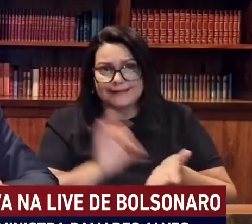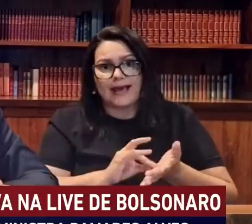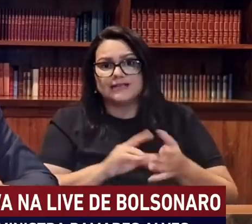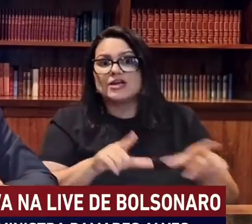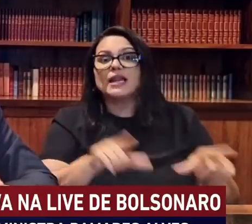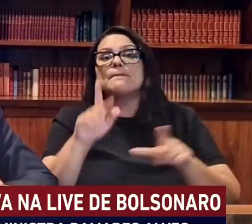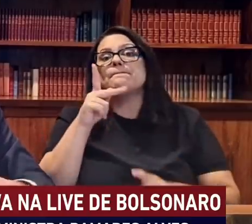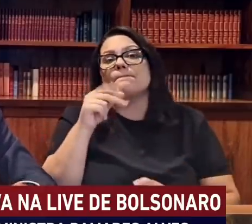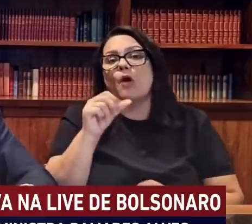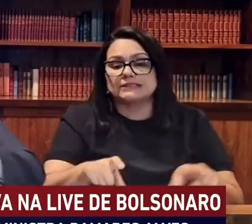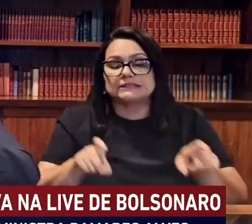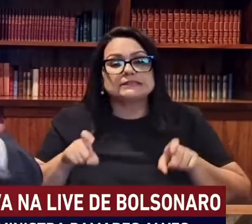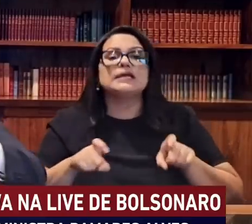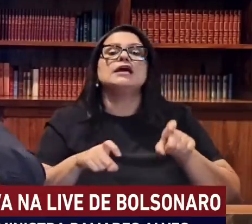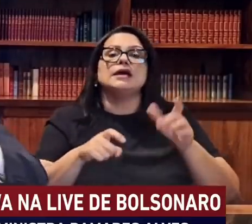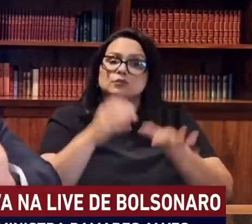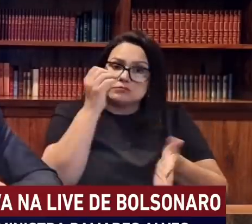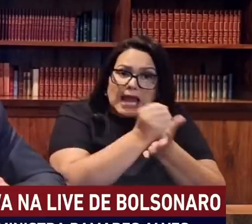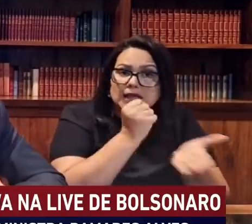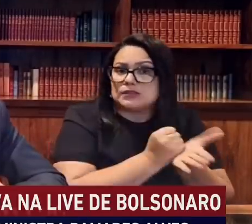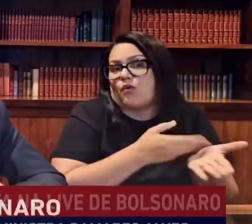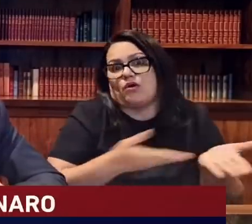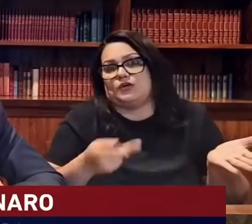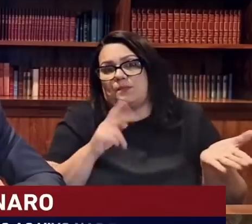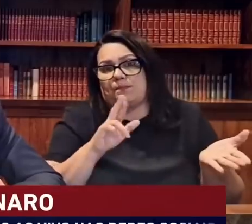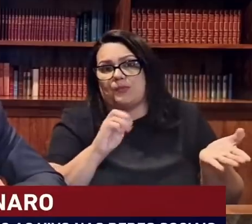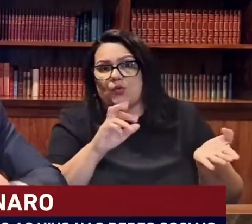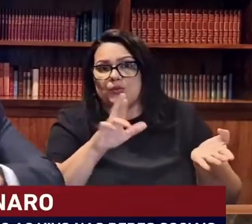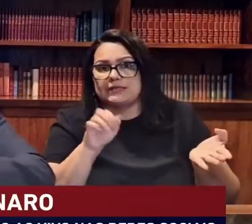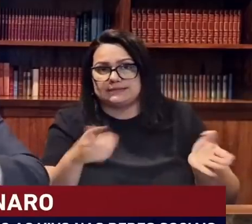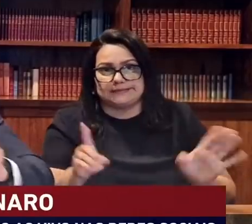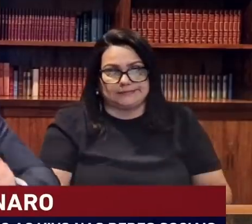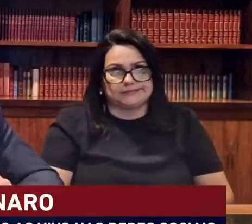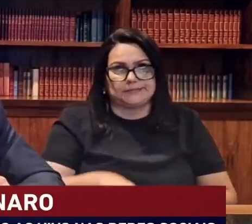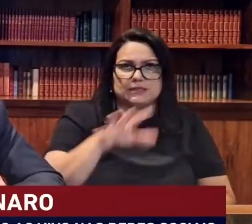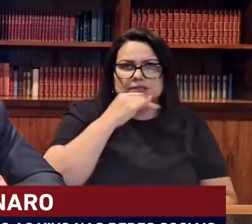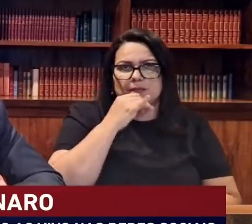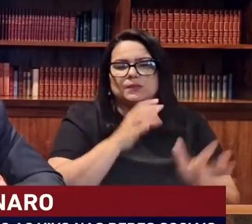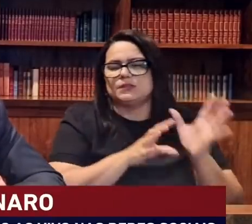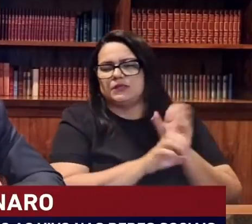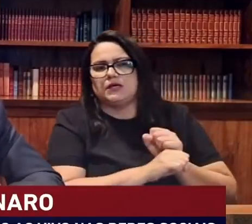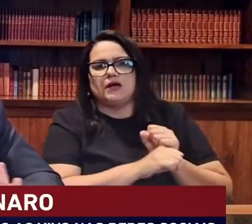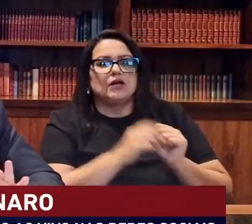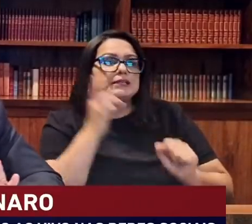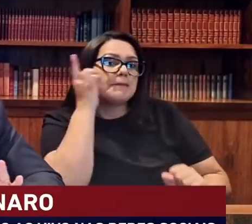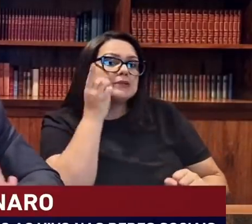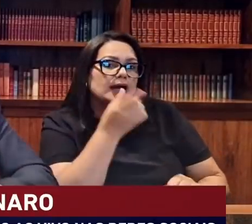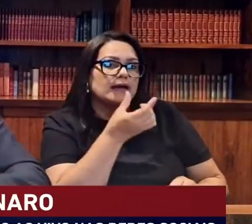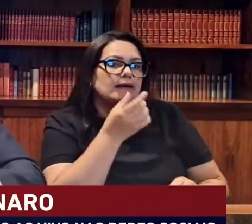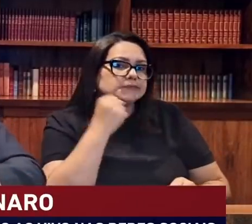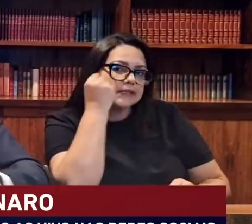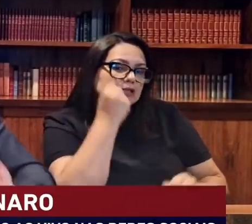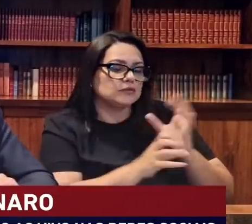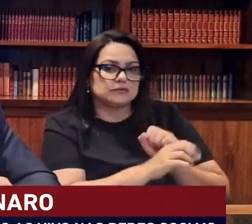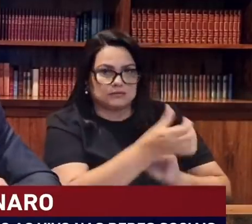procuração. Assim como vou chutar aqui, calcular, são 590. Eu vou arredondar, 600 parlamentares.